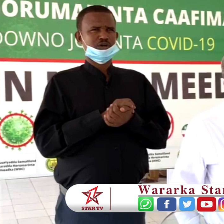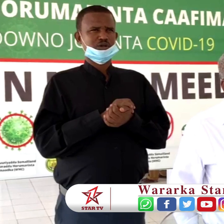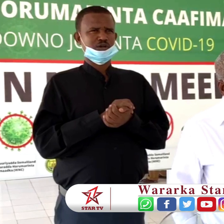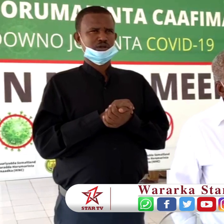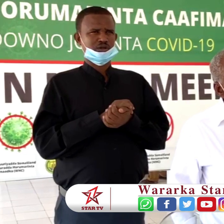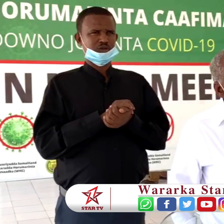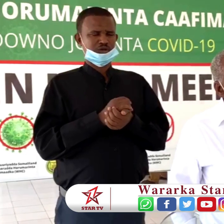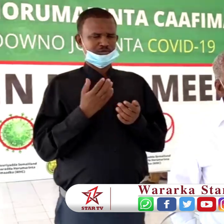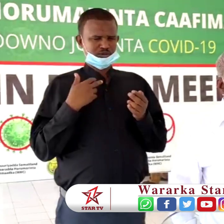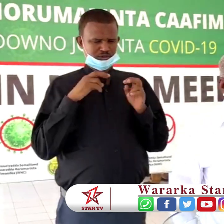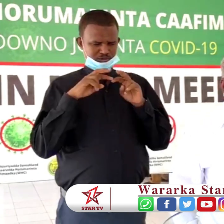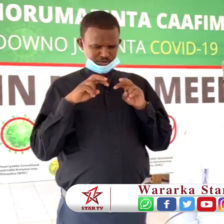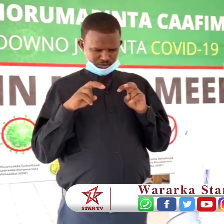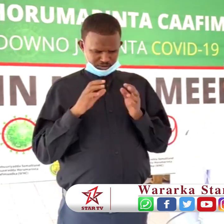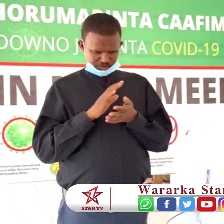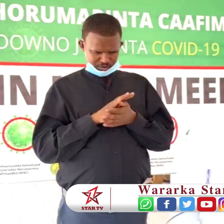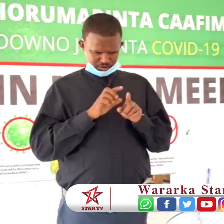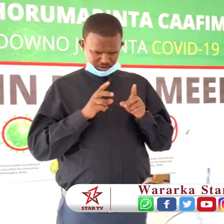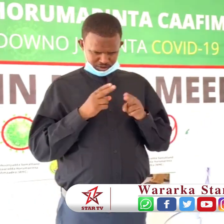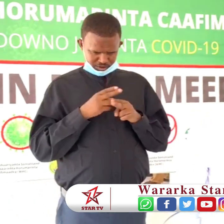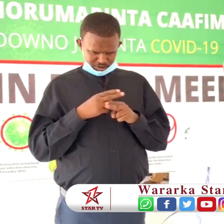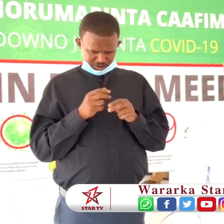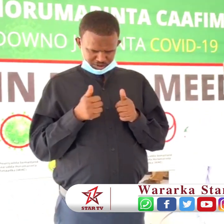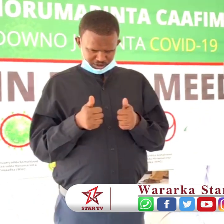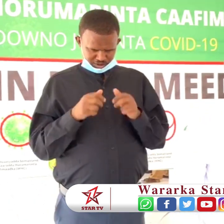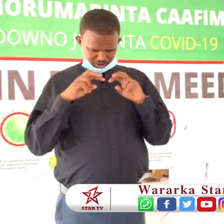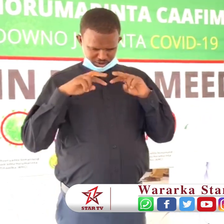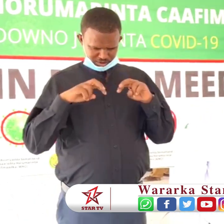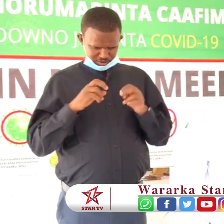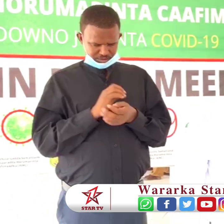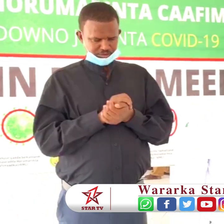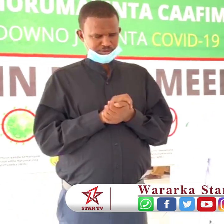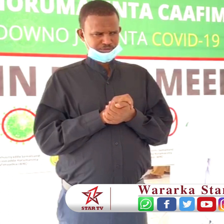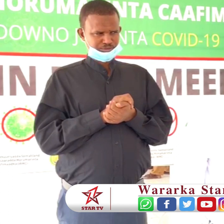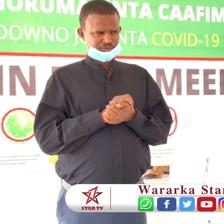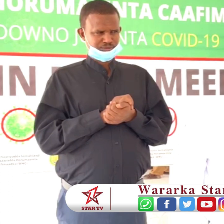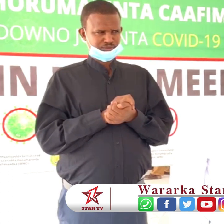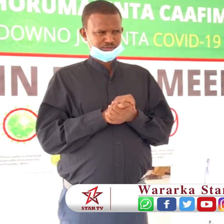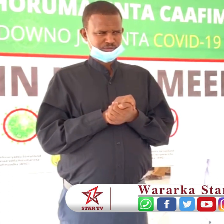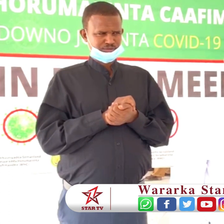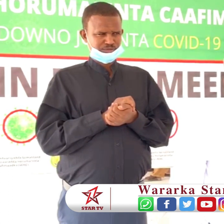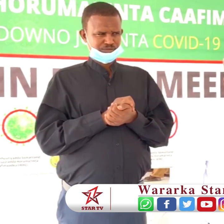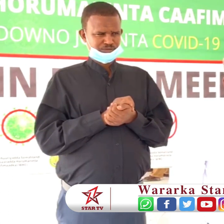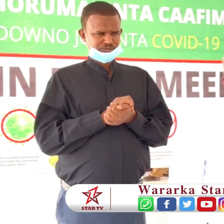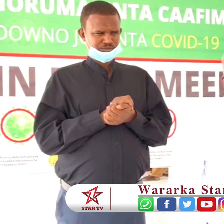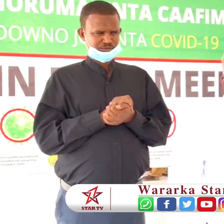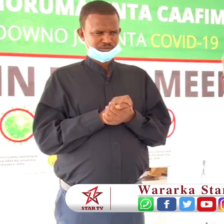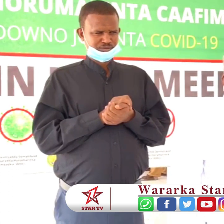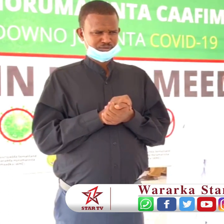wasaaradda horumarinta caafimaadka Soomaaliland ayaa shaacisay 8 qof oo laga helay xanuunka neefabaarka ee COVID-19 baaritaan la